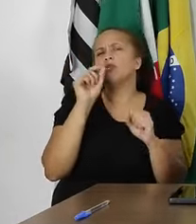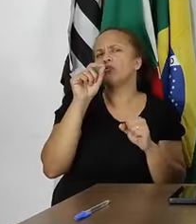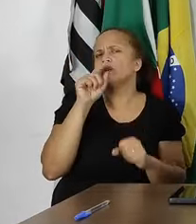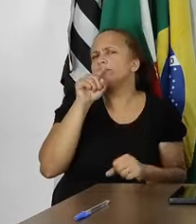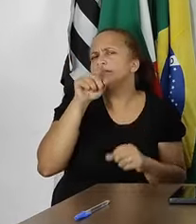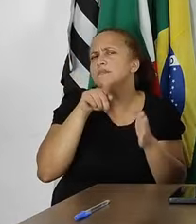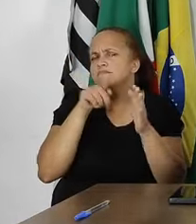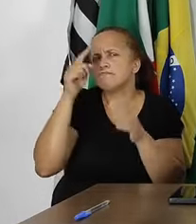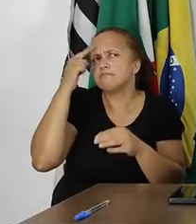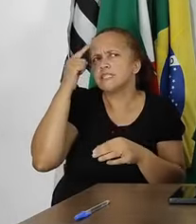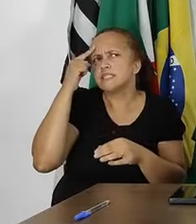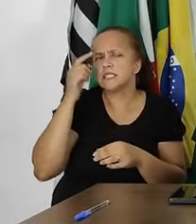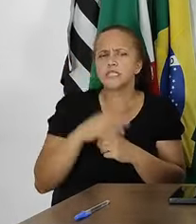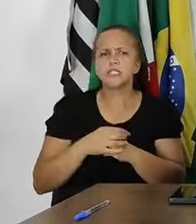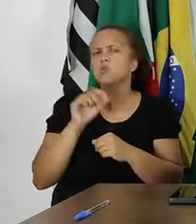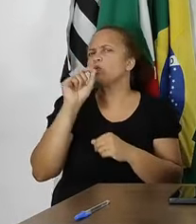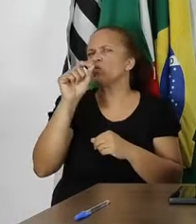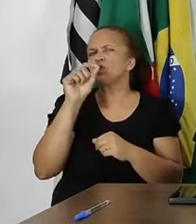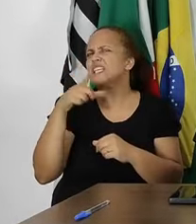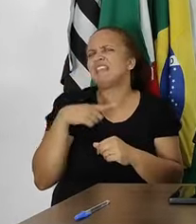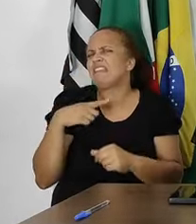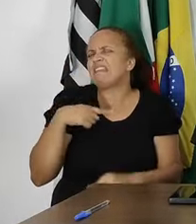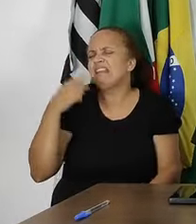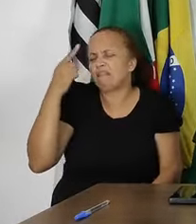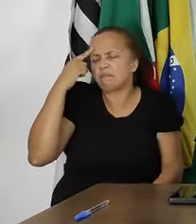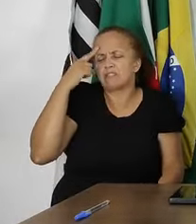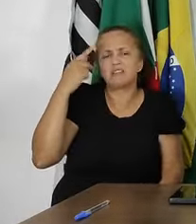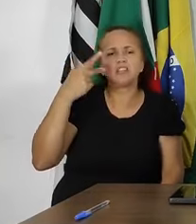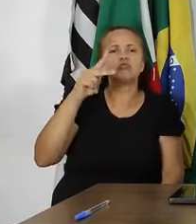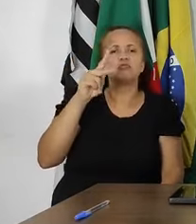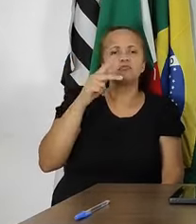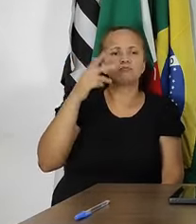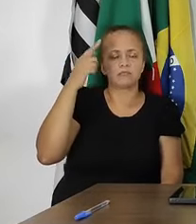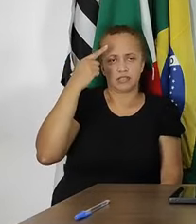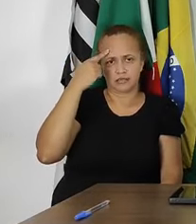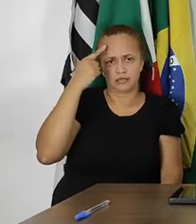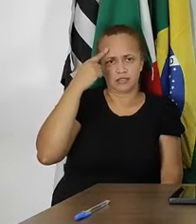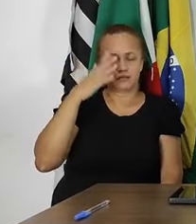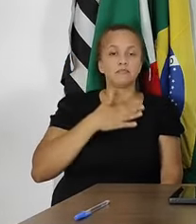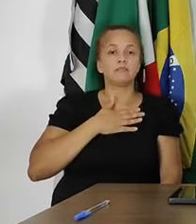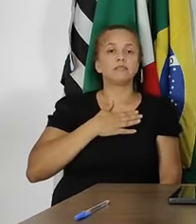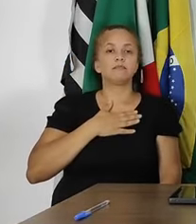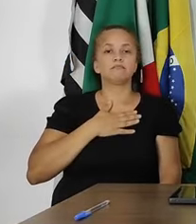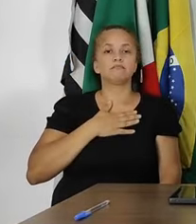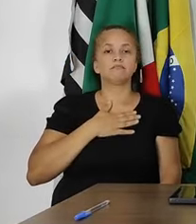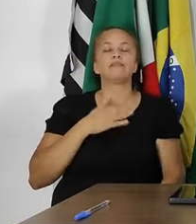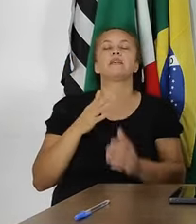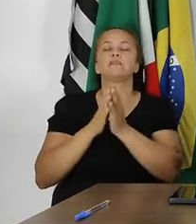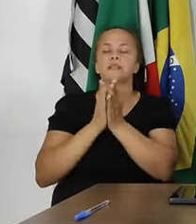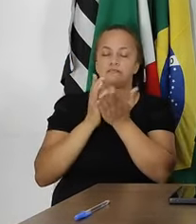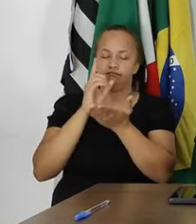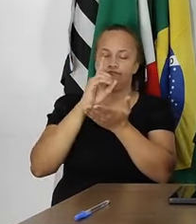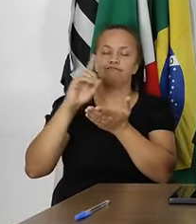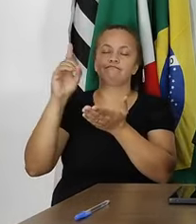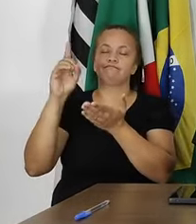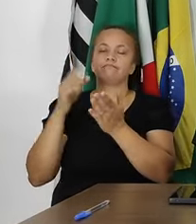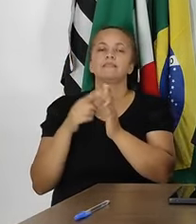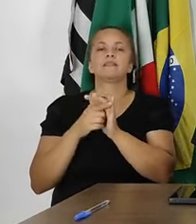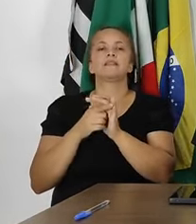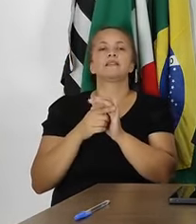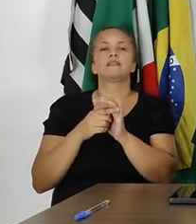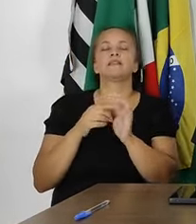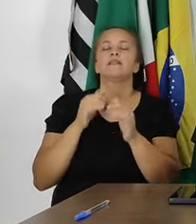tenho pensado? O que tem ocupado a minha mente? O que tem ocupado a sua mente? A Bíblia nos chama para que nós de fato entremos